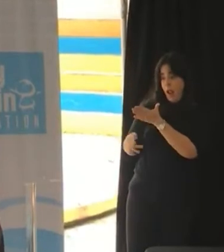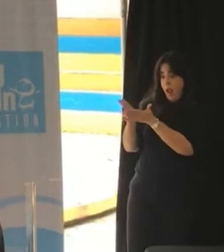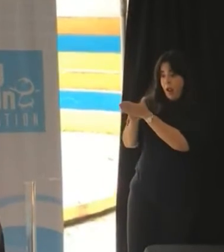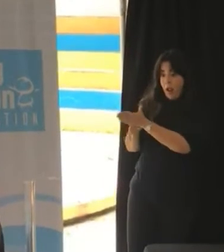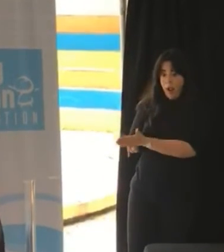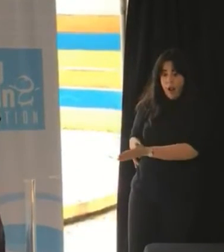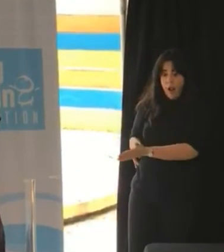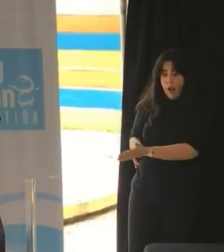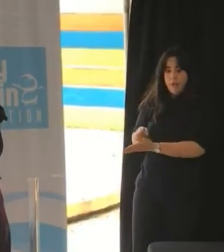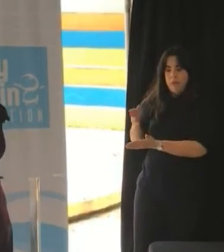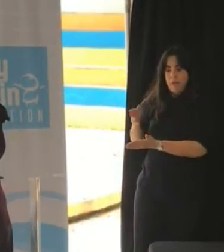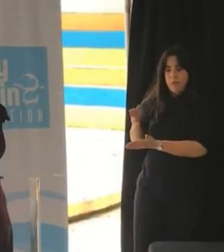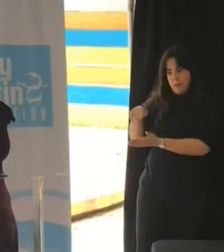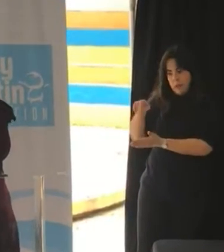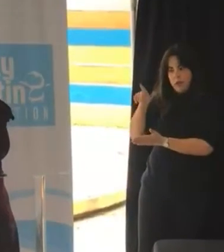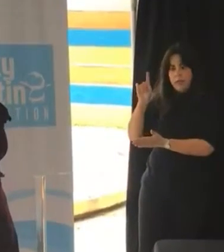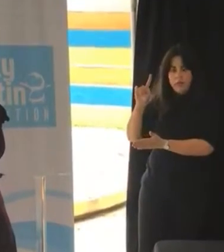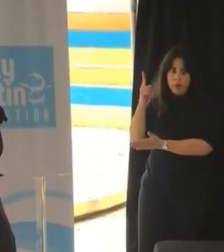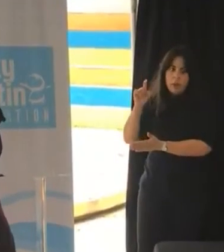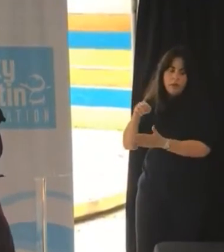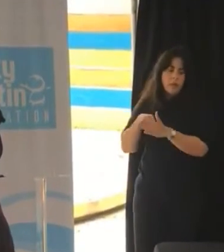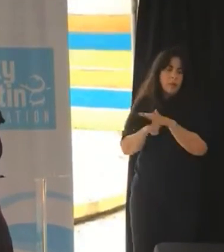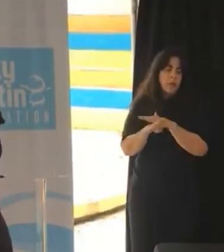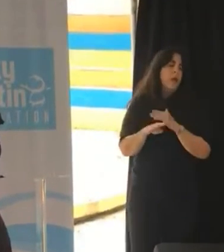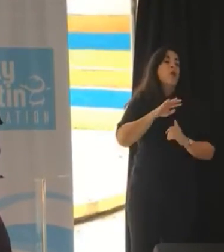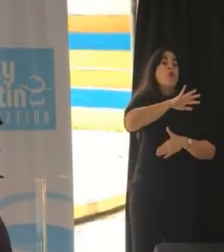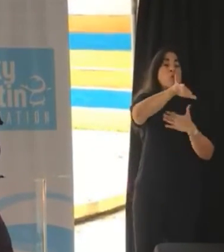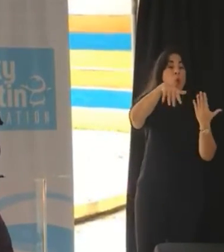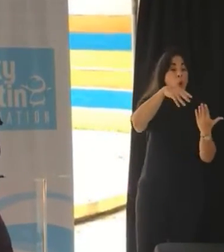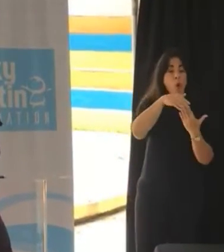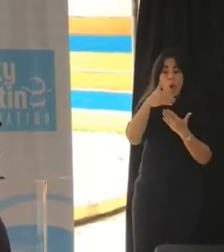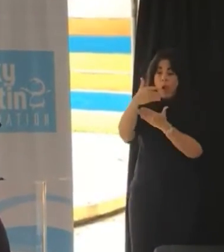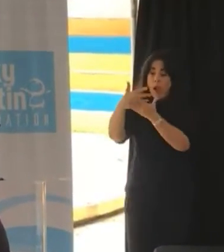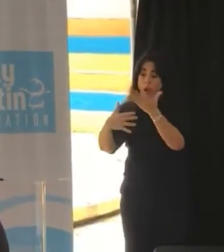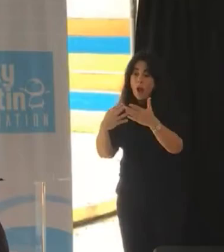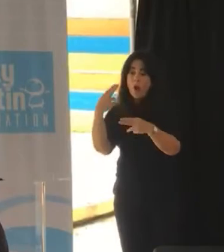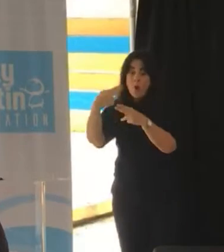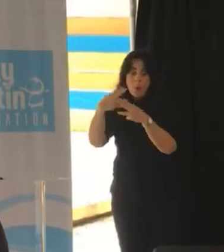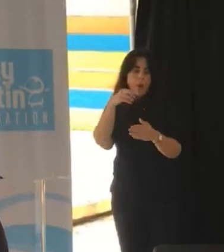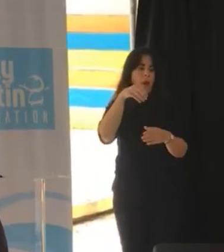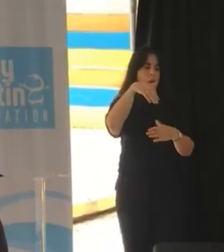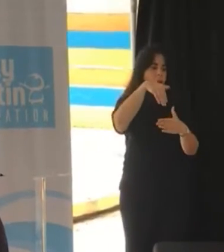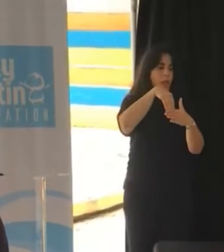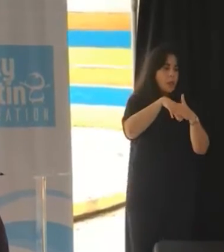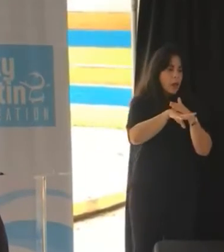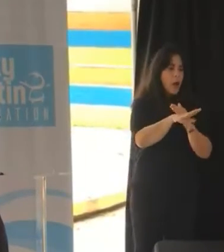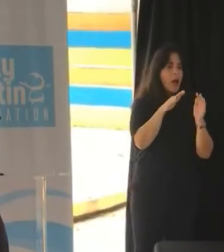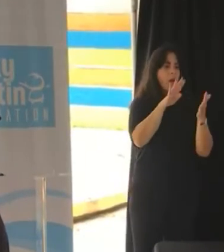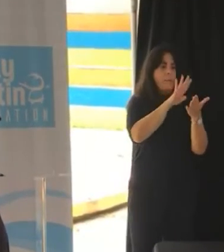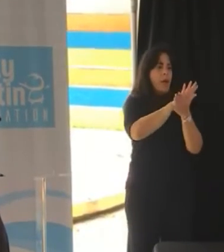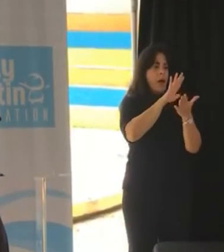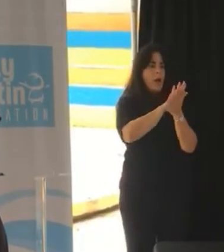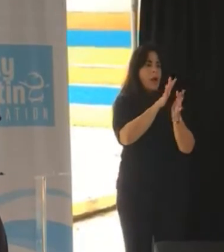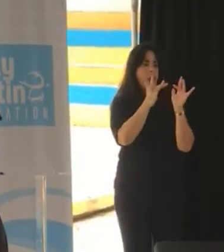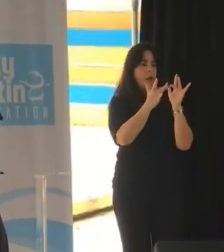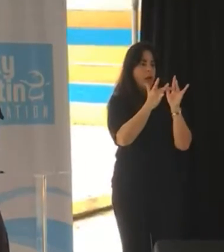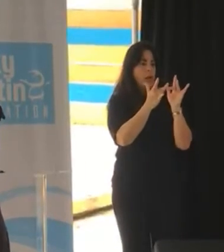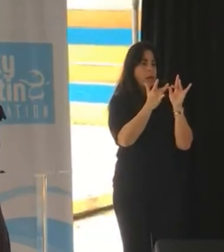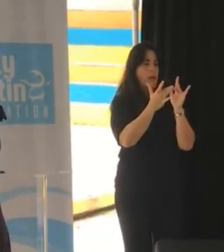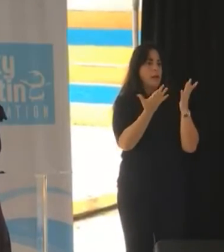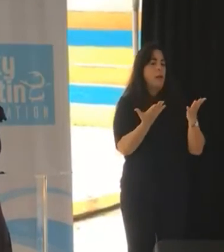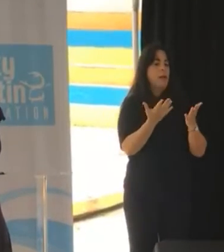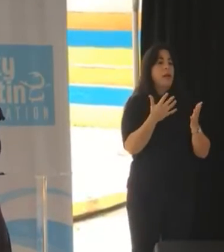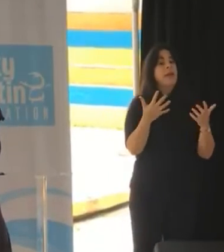nuevo. Todos esos turnos se entraron dentro de turnos PR, y multiplícate eso por los 255